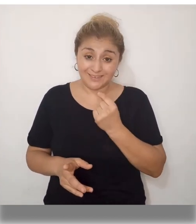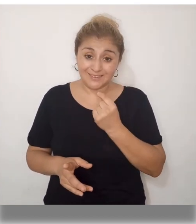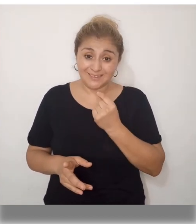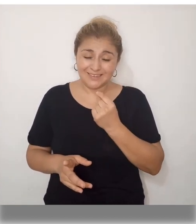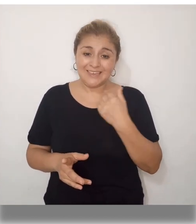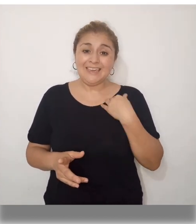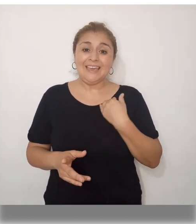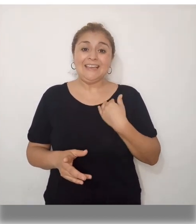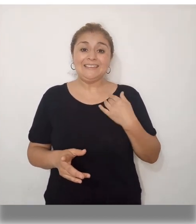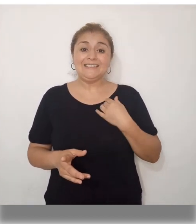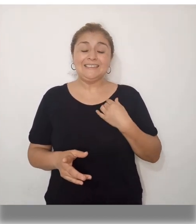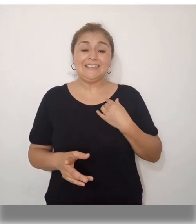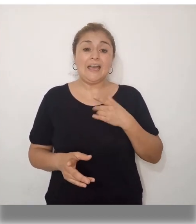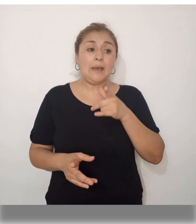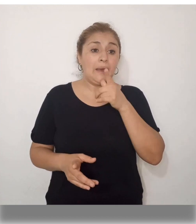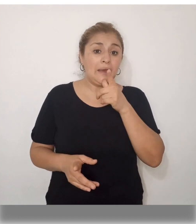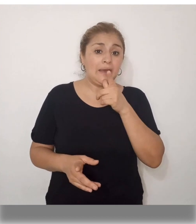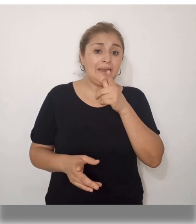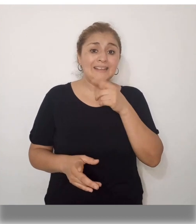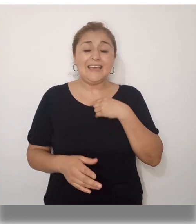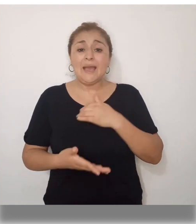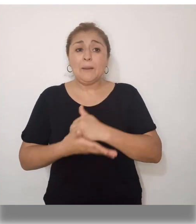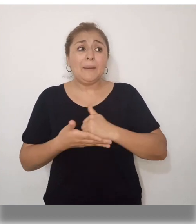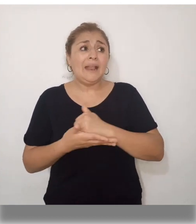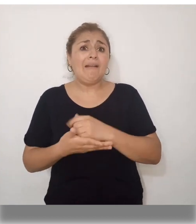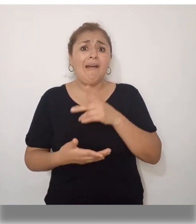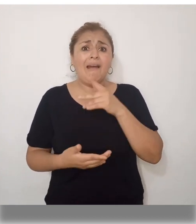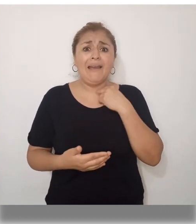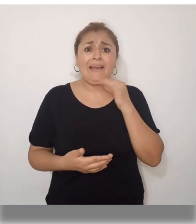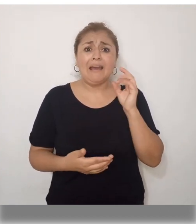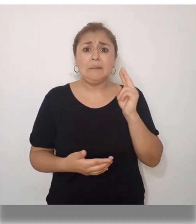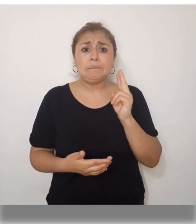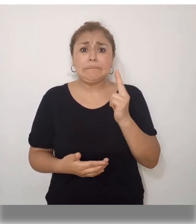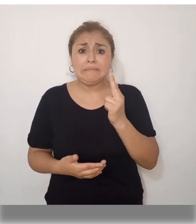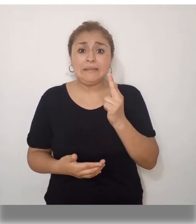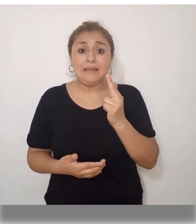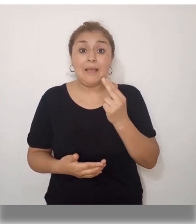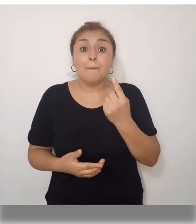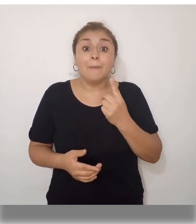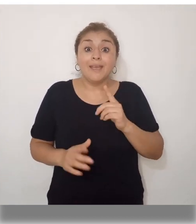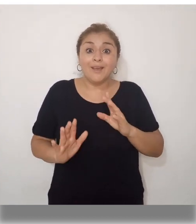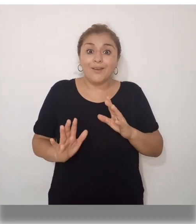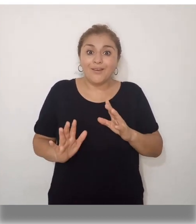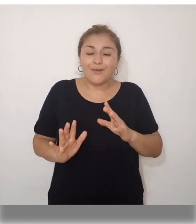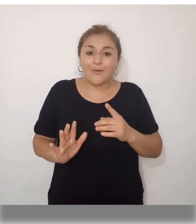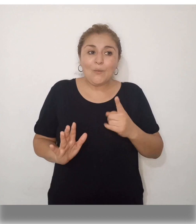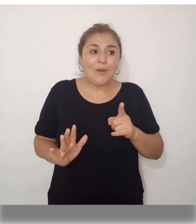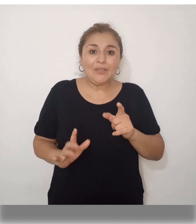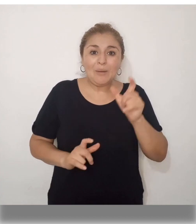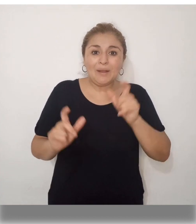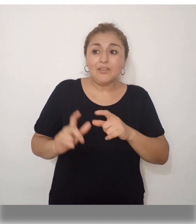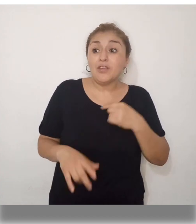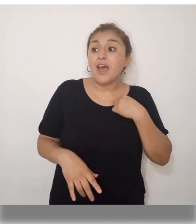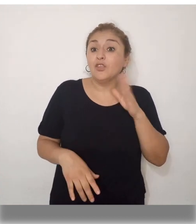el día llegó a su fin y se esperaba lo peor sin embargo Cuando nadie lo